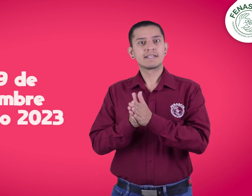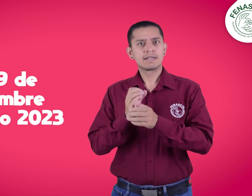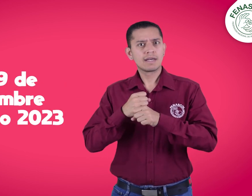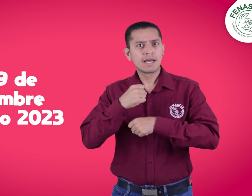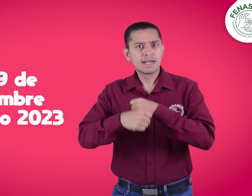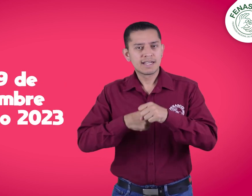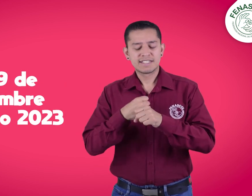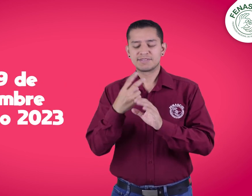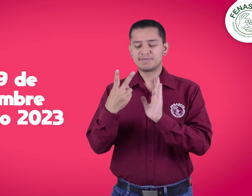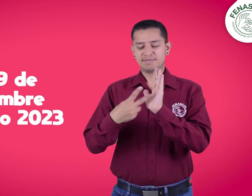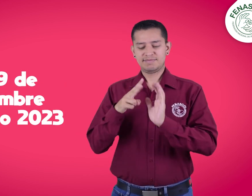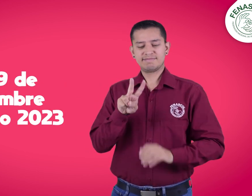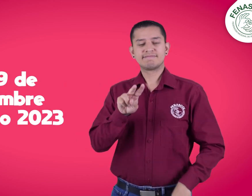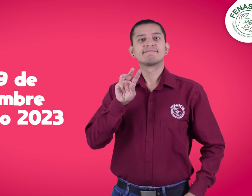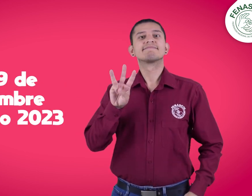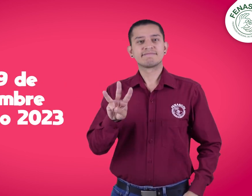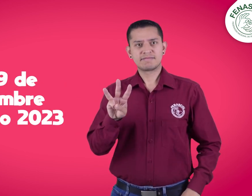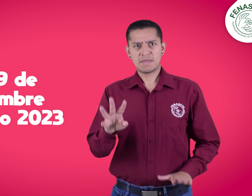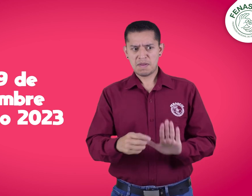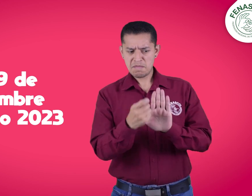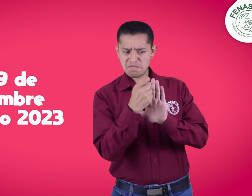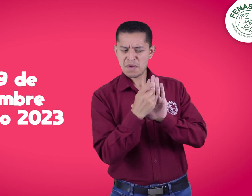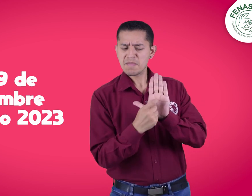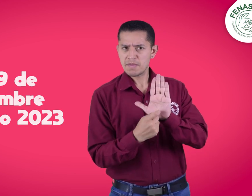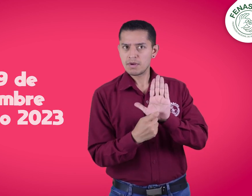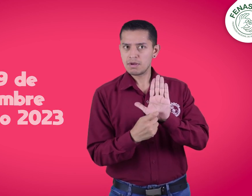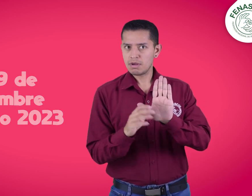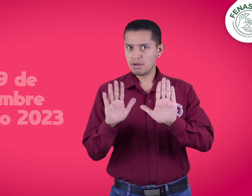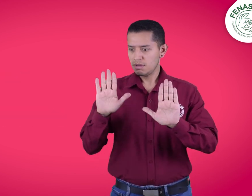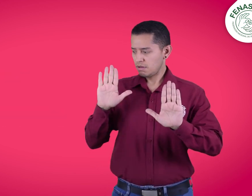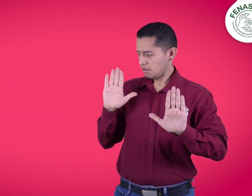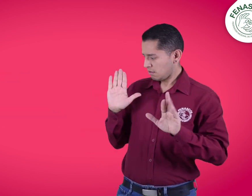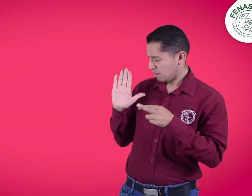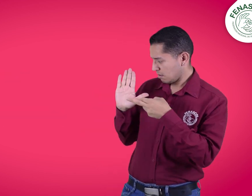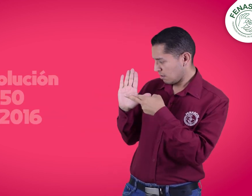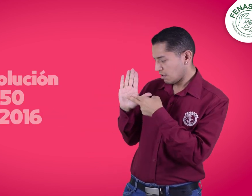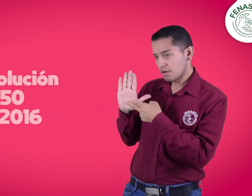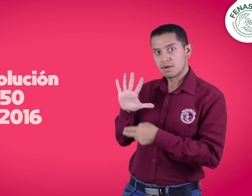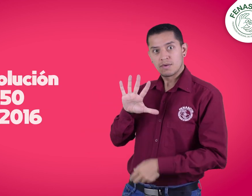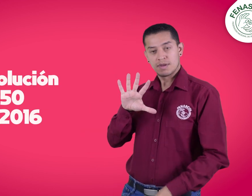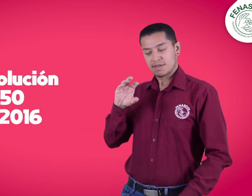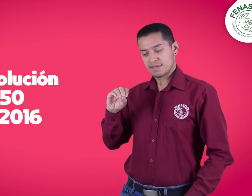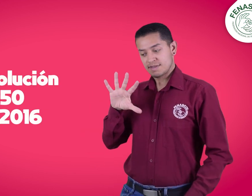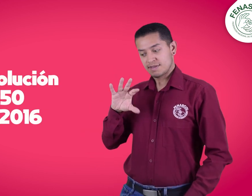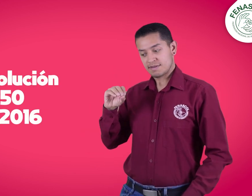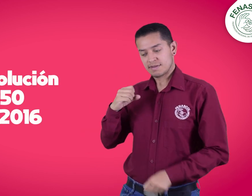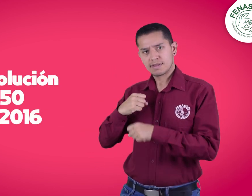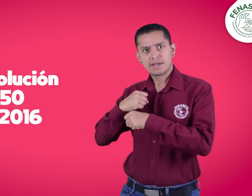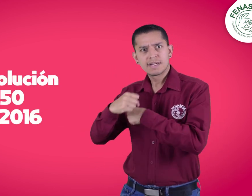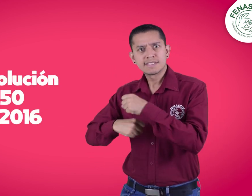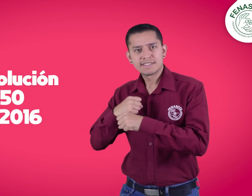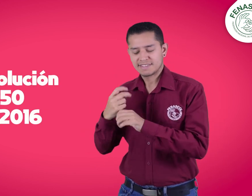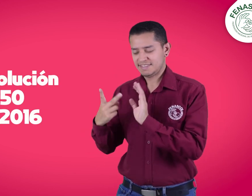diciembre del año 2023 allí encontramos algunos puntos que modifican la resolución